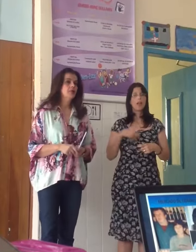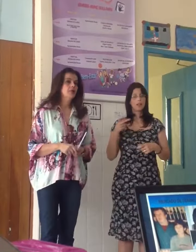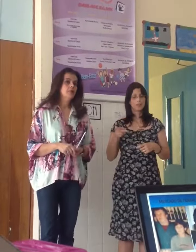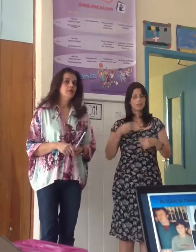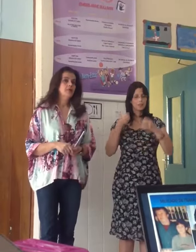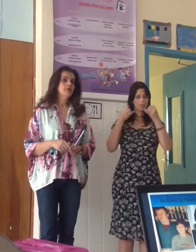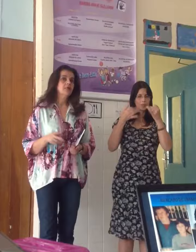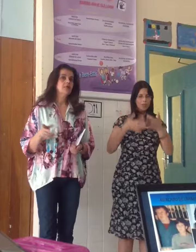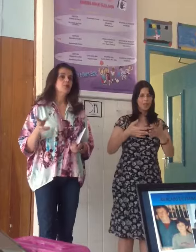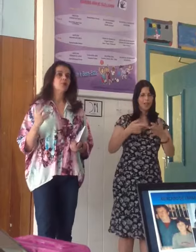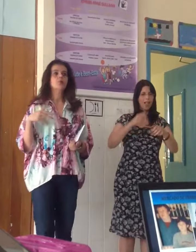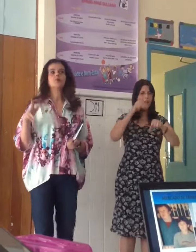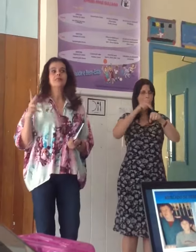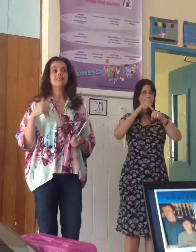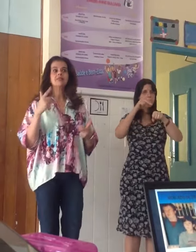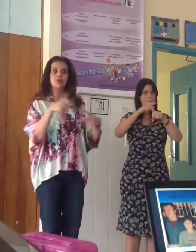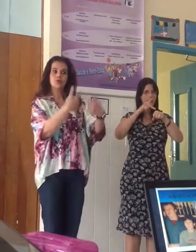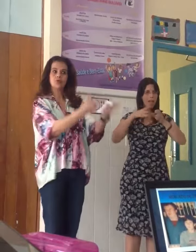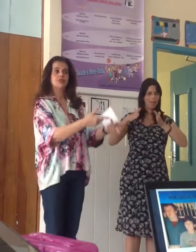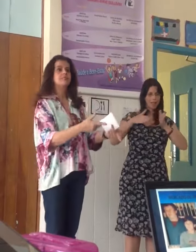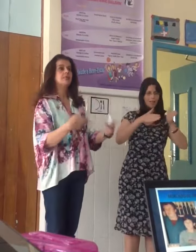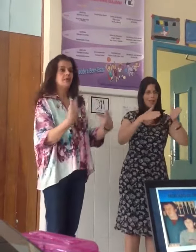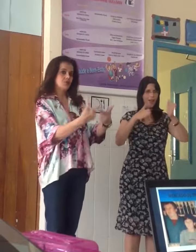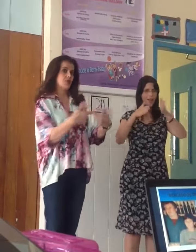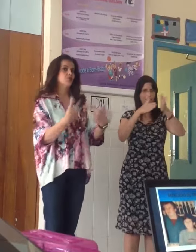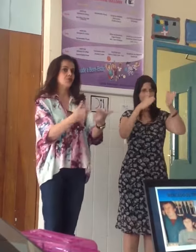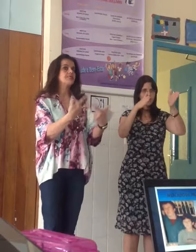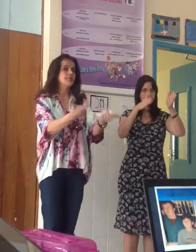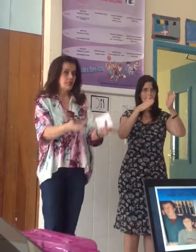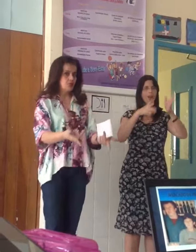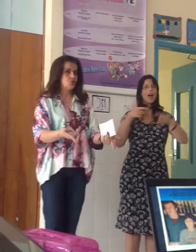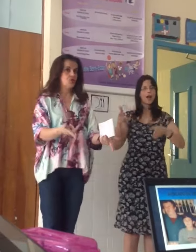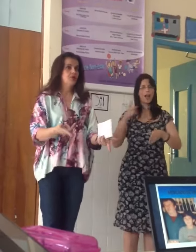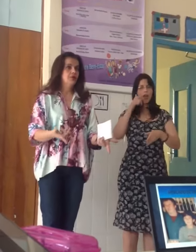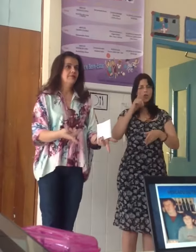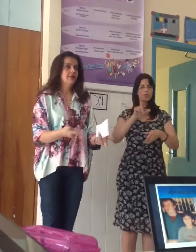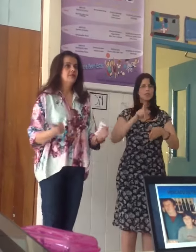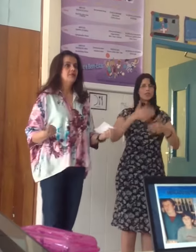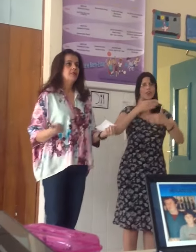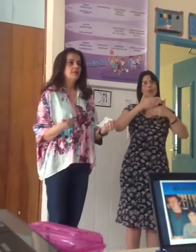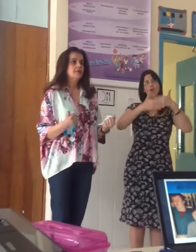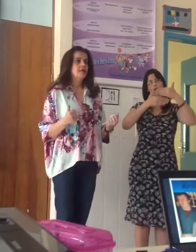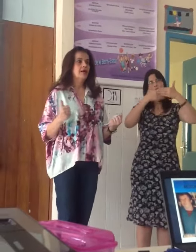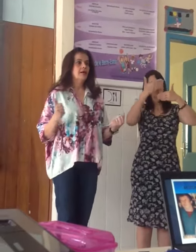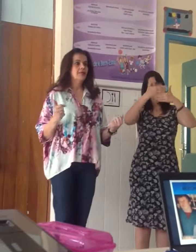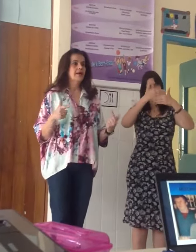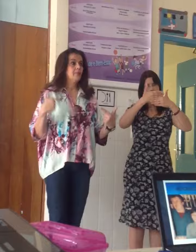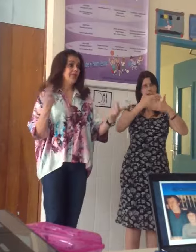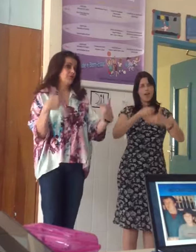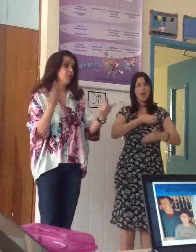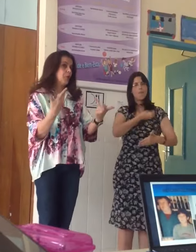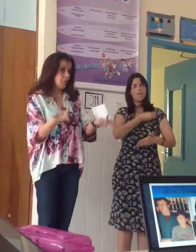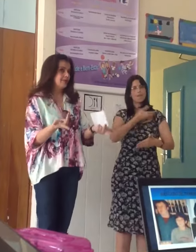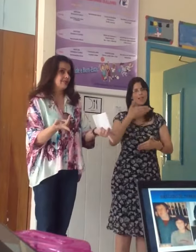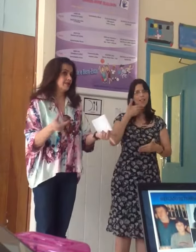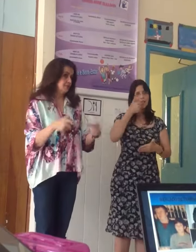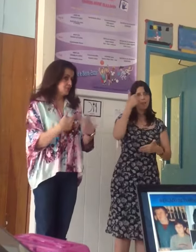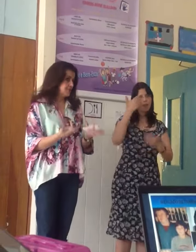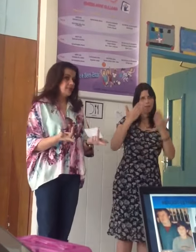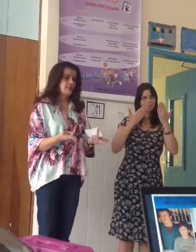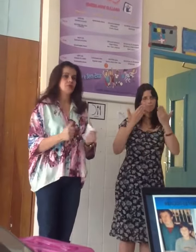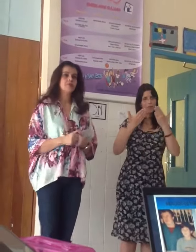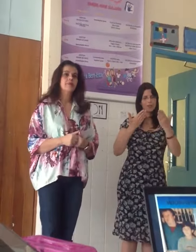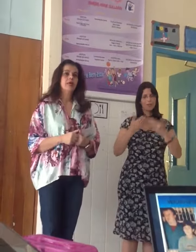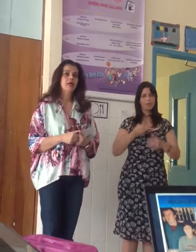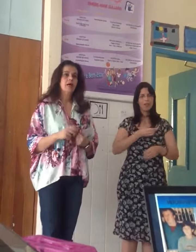reconstruir. E aí eu procuro, nesse outro dia seguinte, ao dia seguinte, né, da mulher do alcoólatra, tem